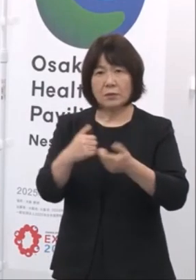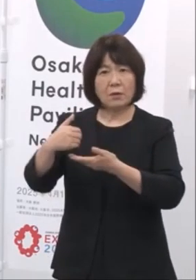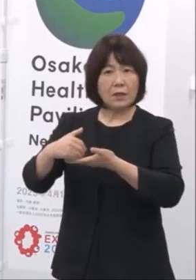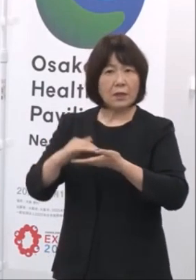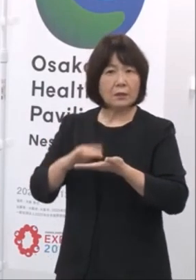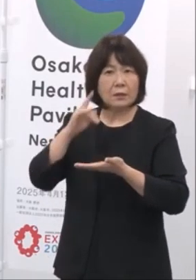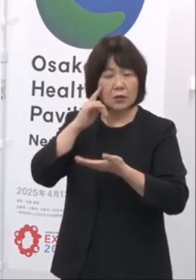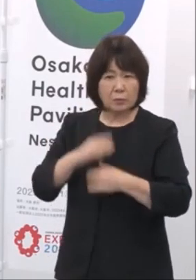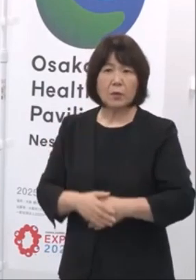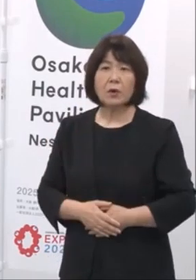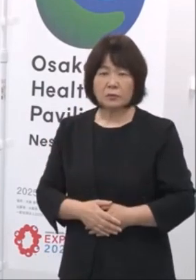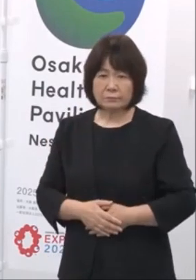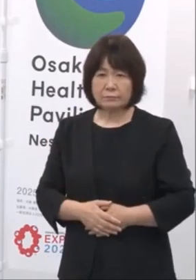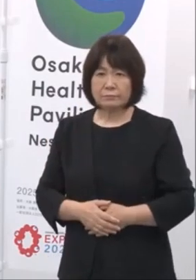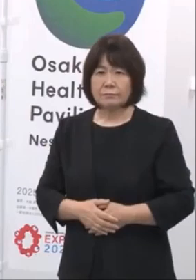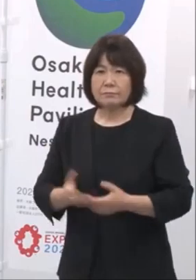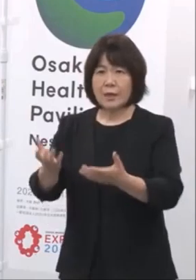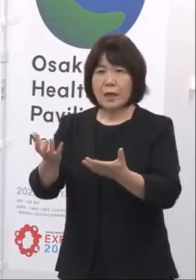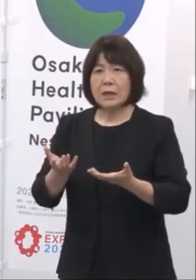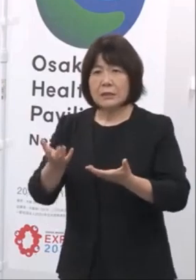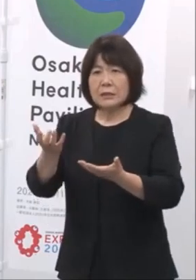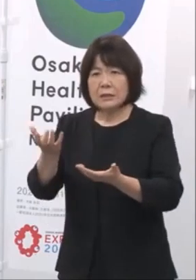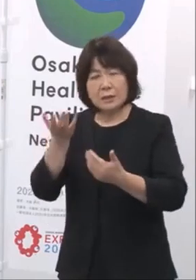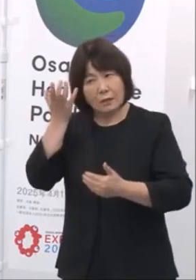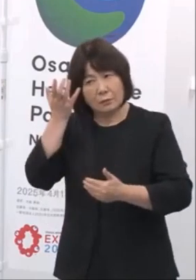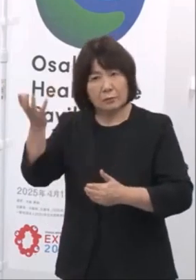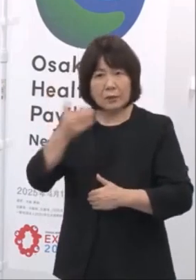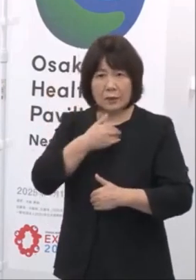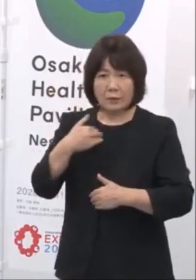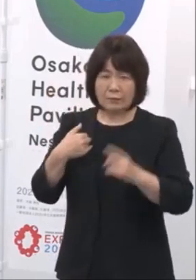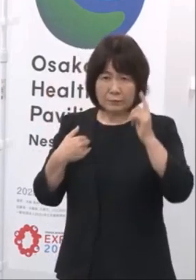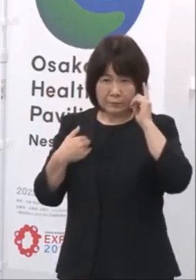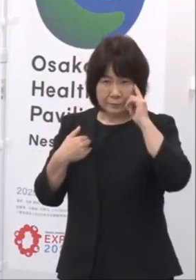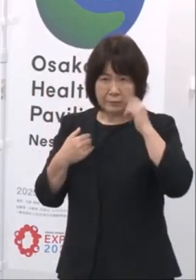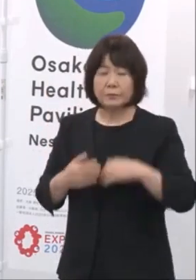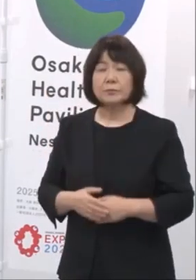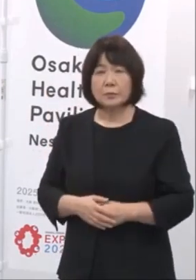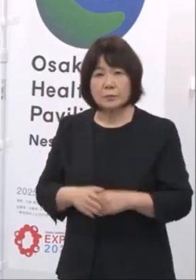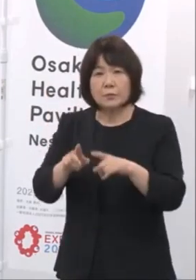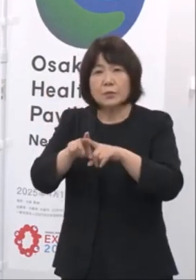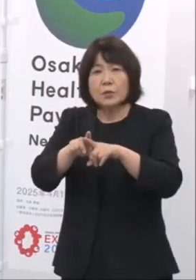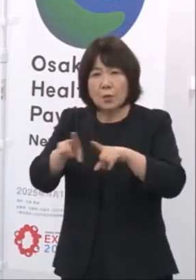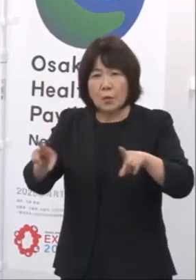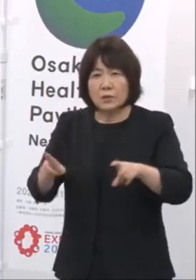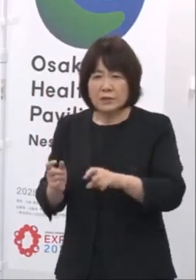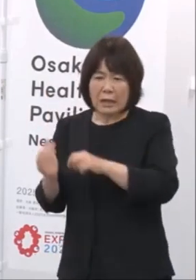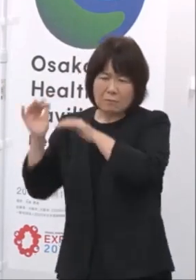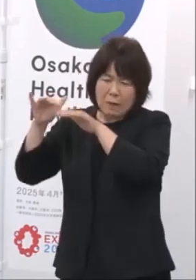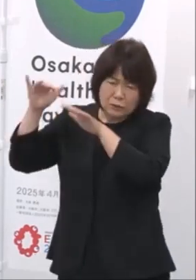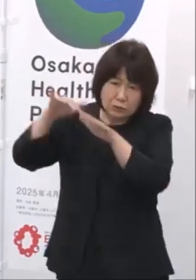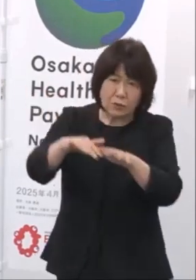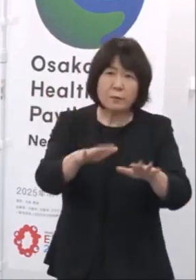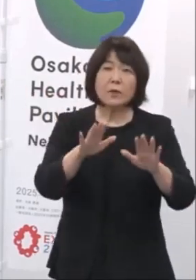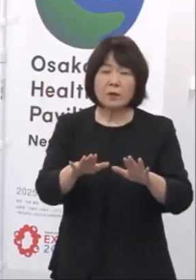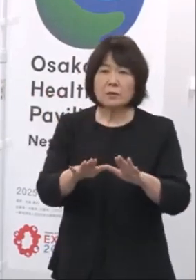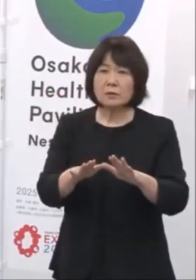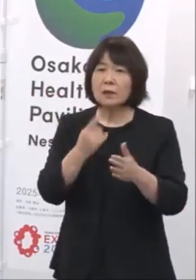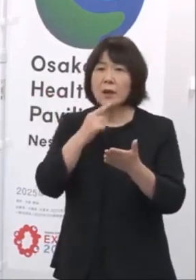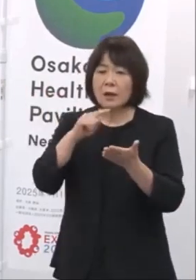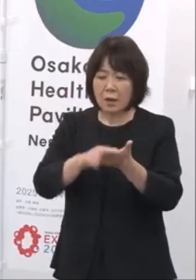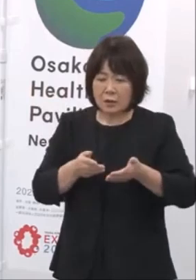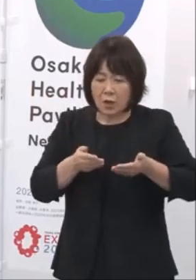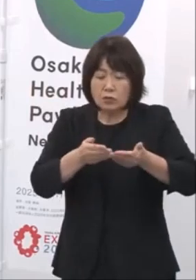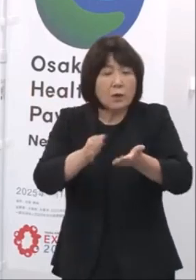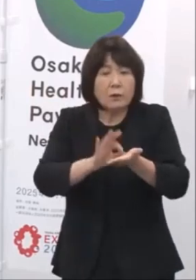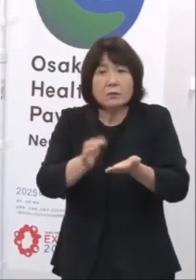、これ地震が想定されると思うんですけど、当然津波が来ますからすぐに船舶は使えないと思うんですけ